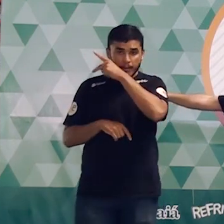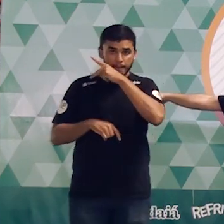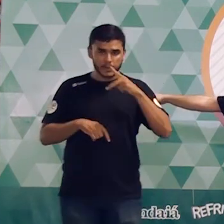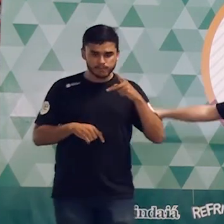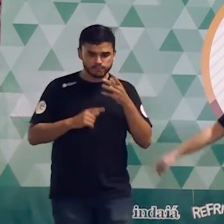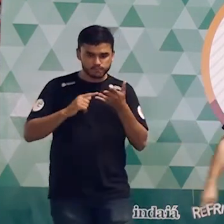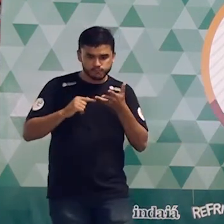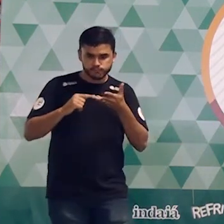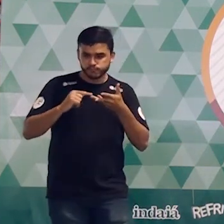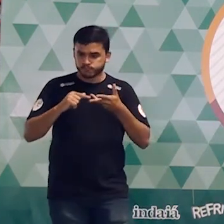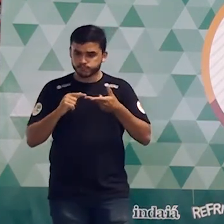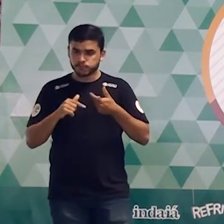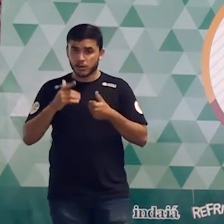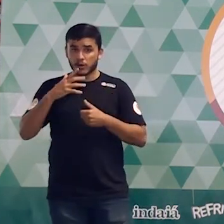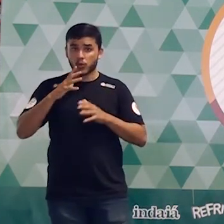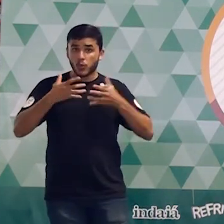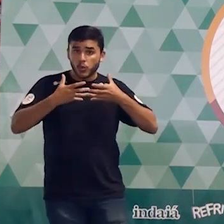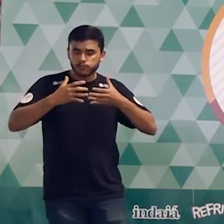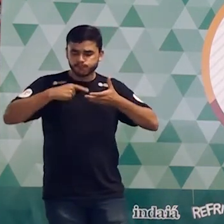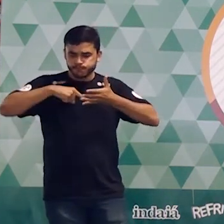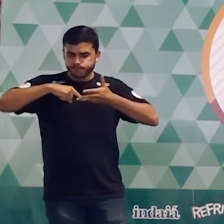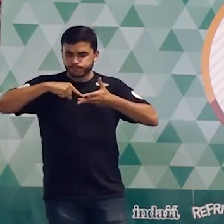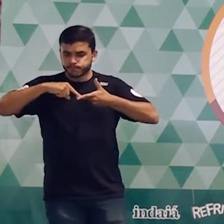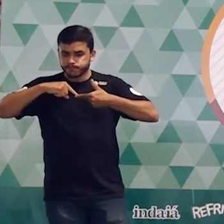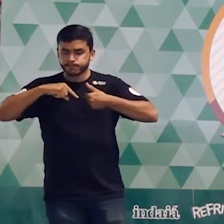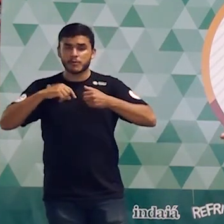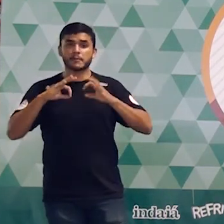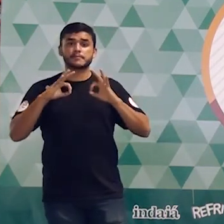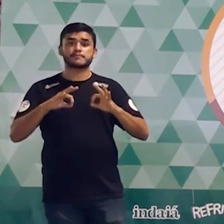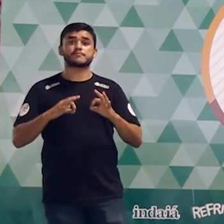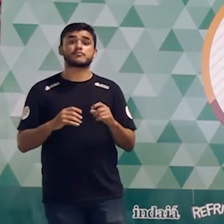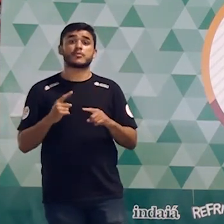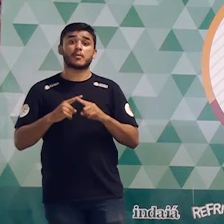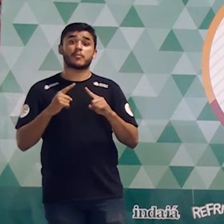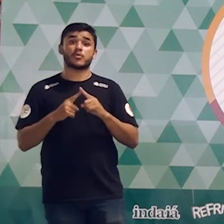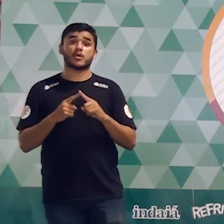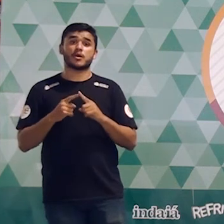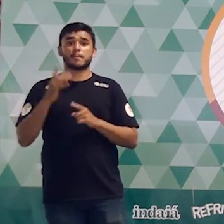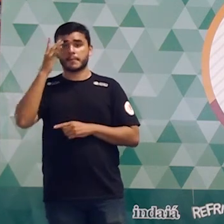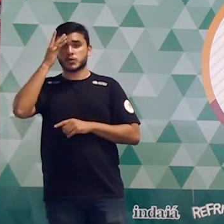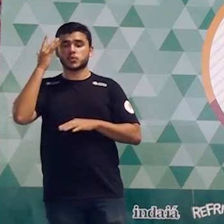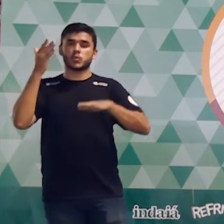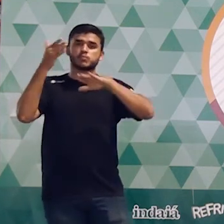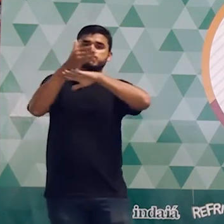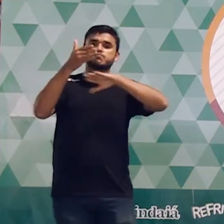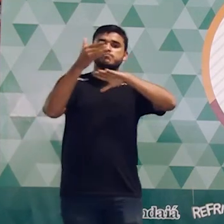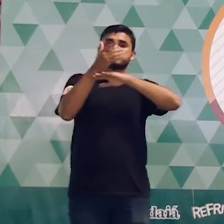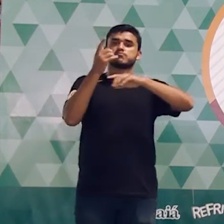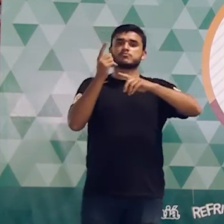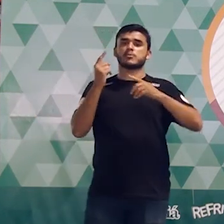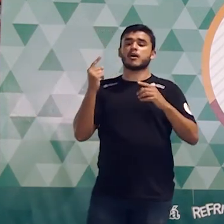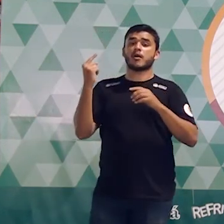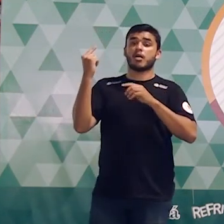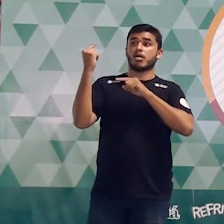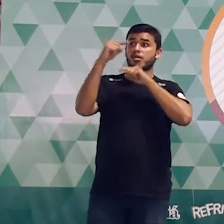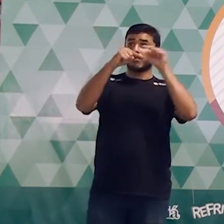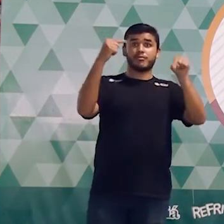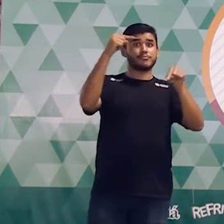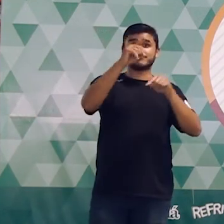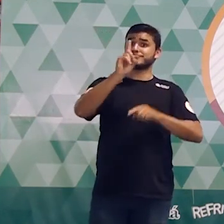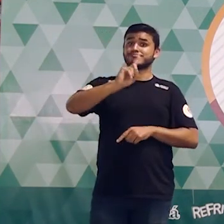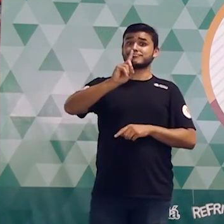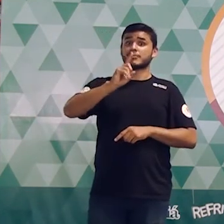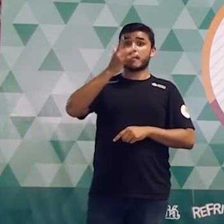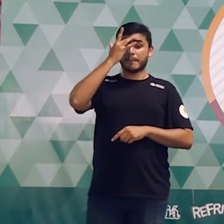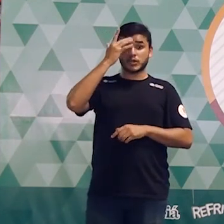calcular a população dela. Mas a Síria não está usando a fórmula porque tem gente entrando no país. Ela tem que usar a fórmula porque tem